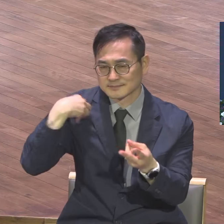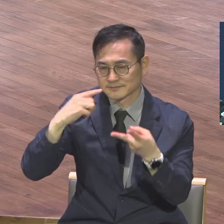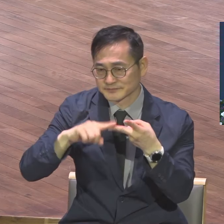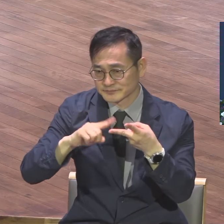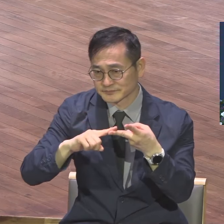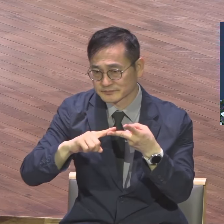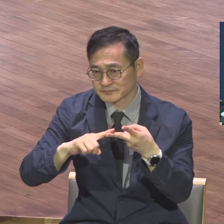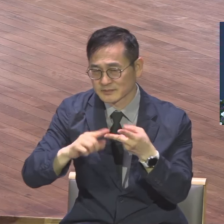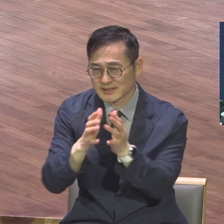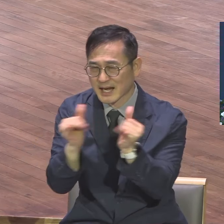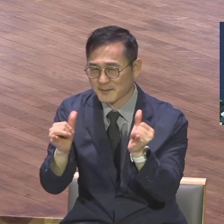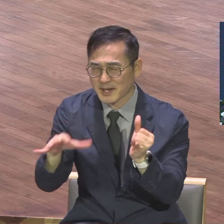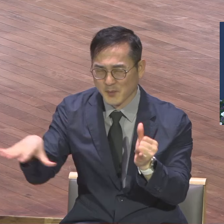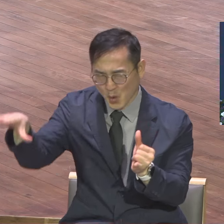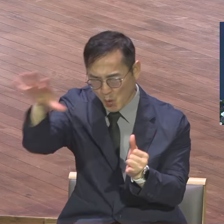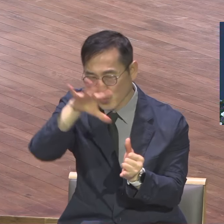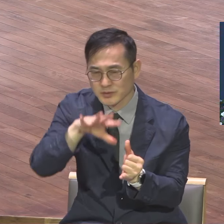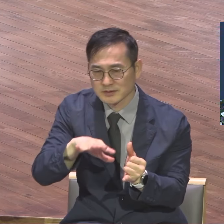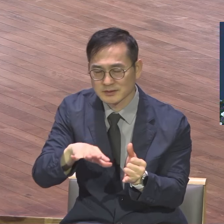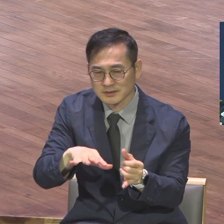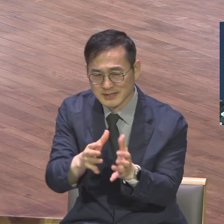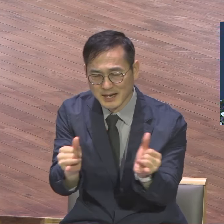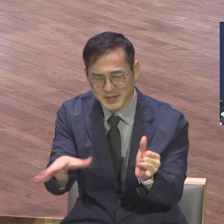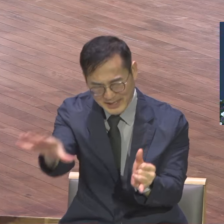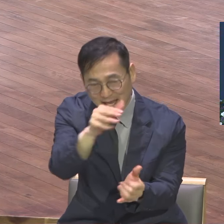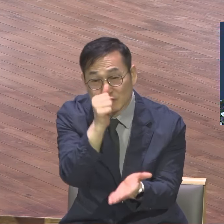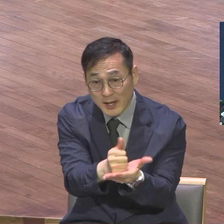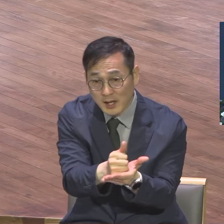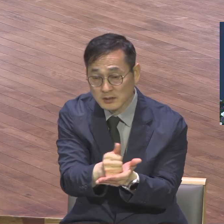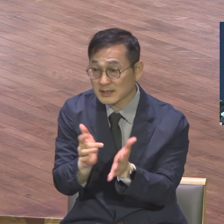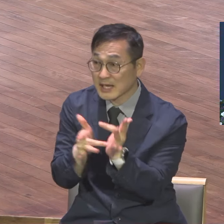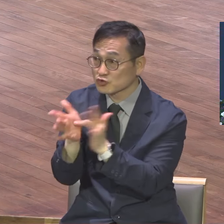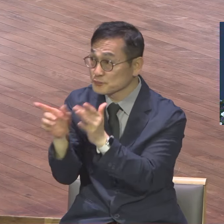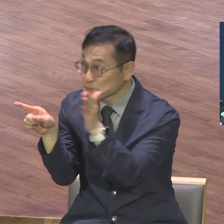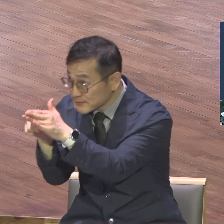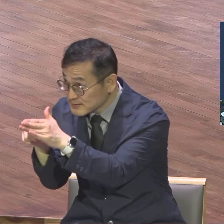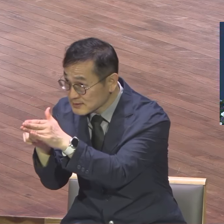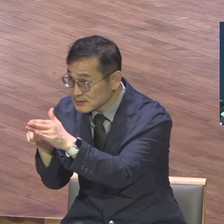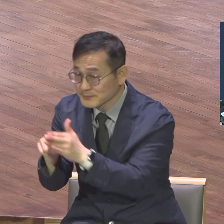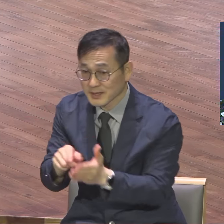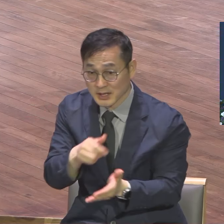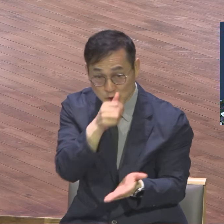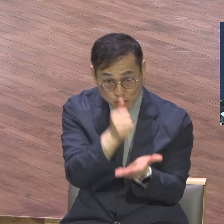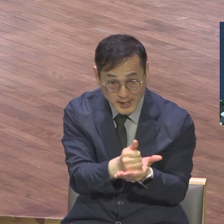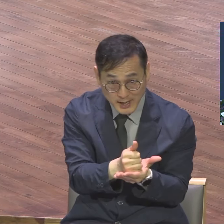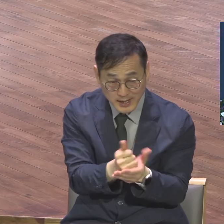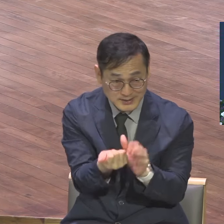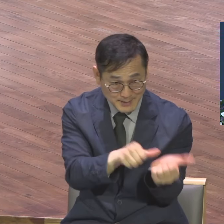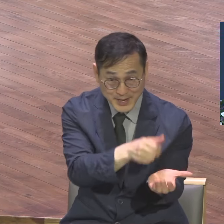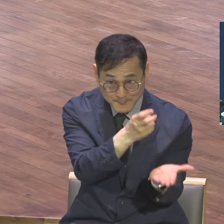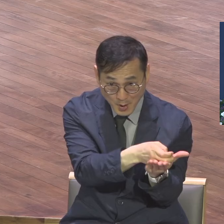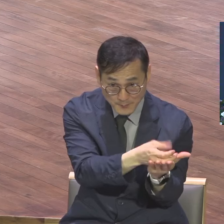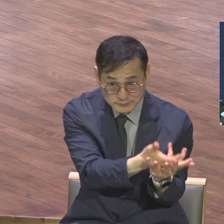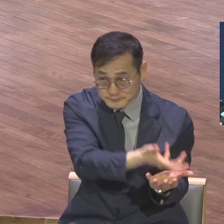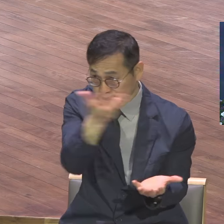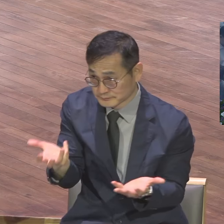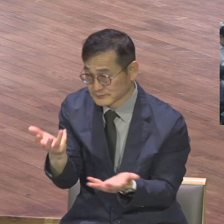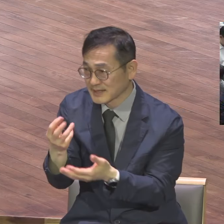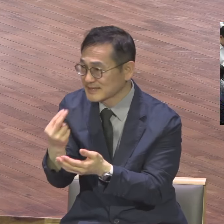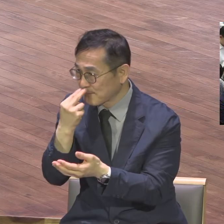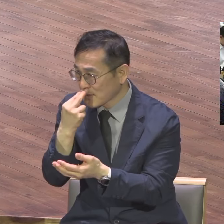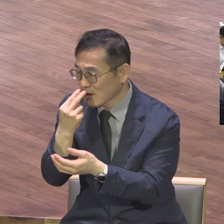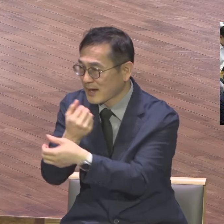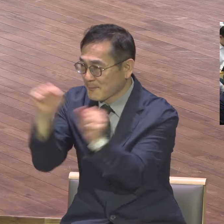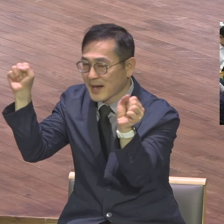모든 사람이 죄를 범했는데 예수 믿는 순간에 죄와 사망의 법에서 생명과 승리의 법으로 너를 해방했다.